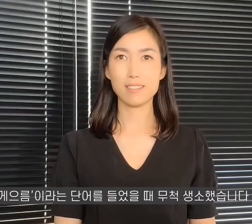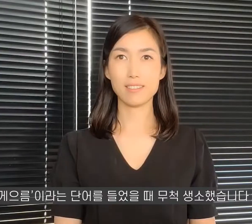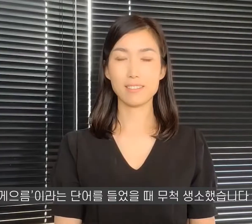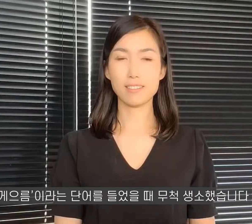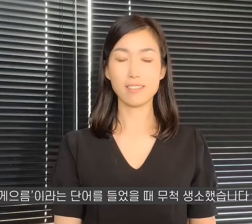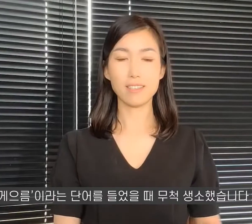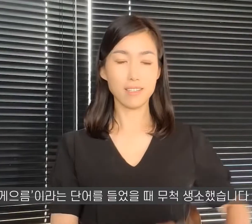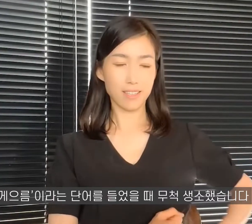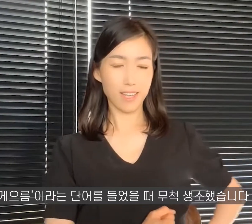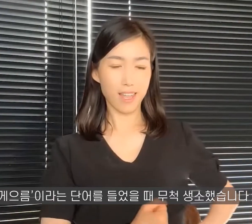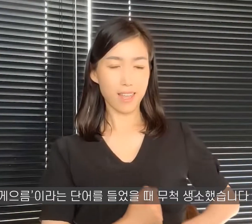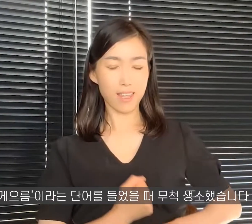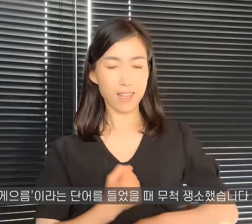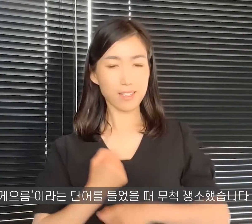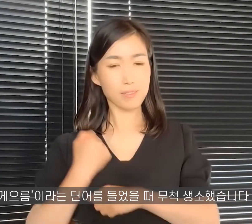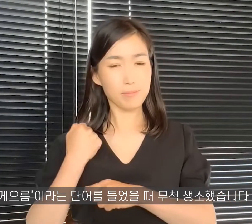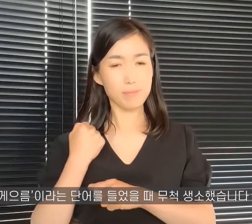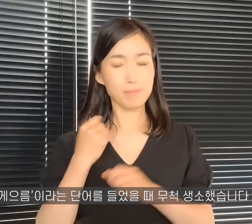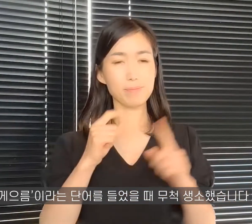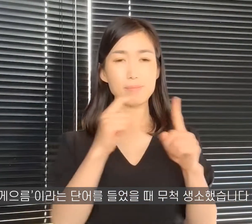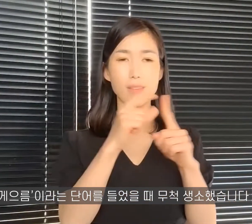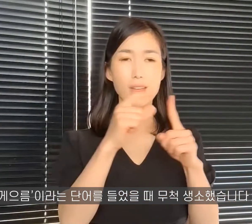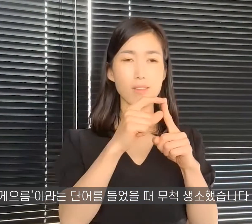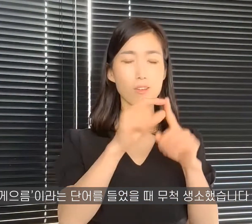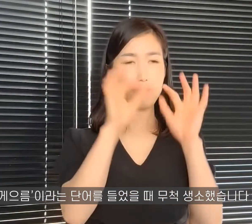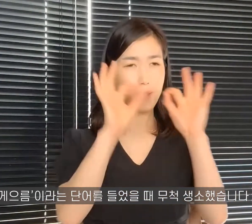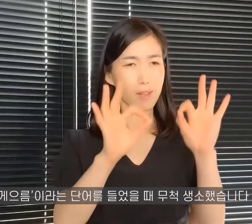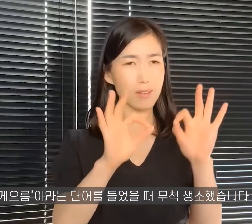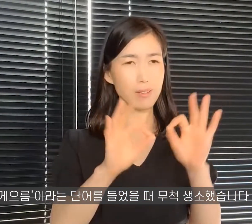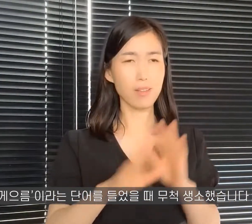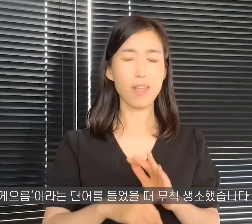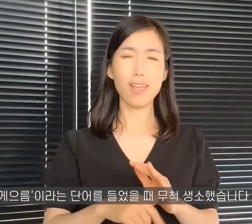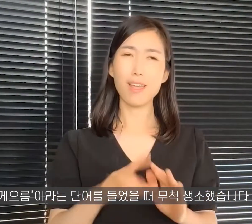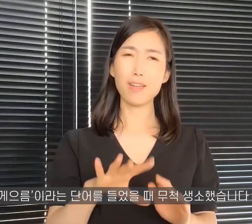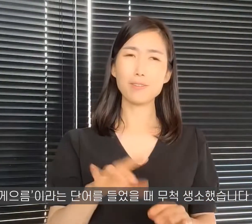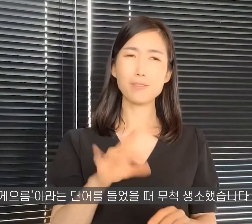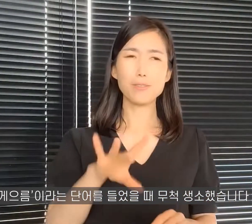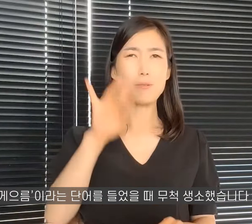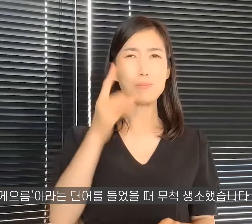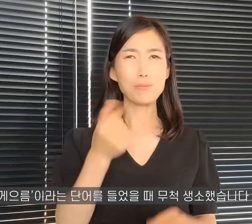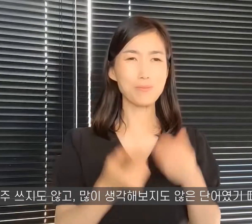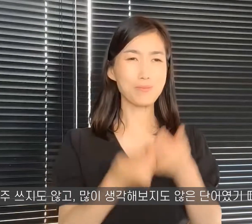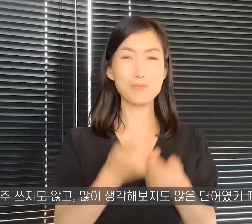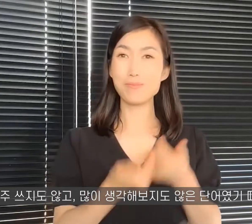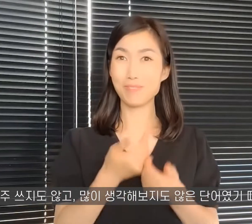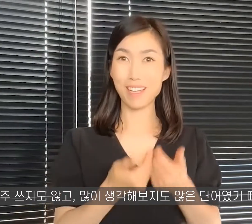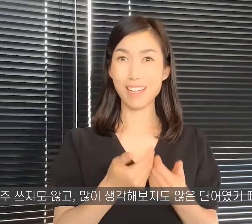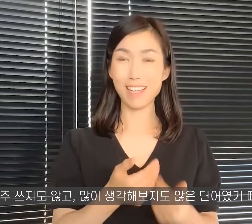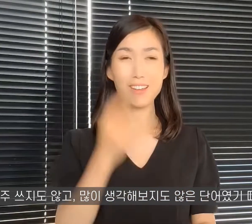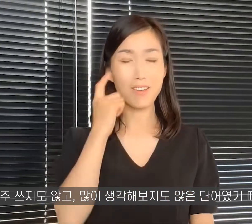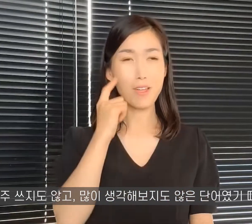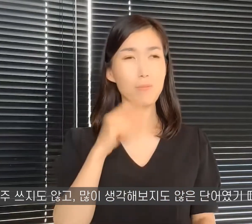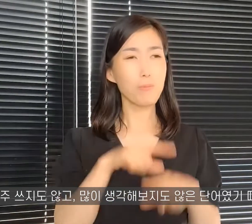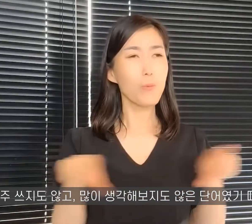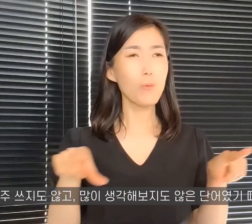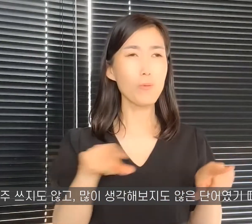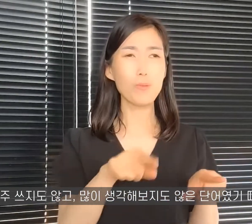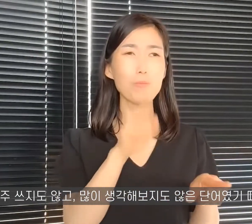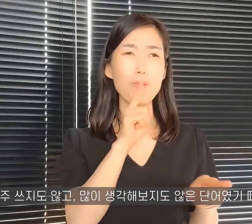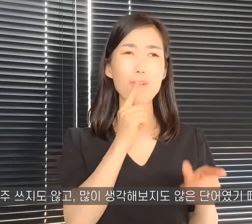게으름 이라는 단어를 들었을 때 무척 생소해 씁니다 일상에서 자주 쓰지도 안고 많이